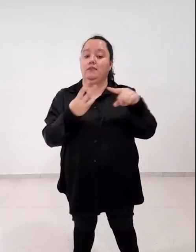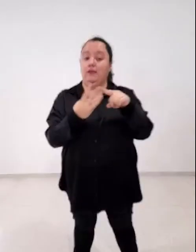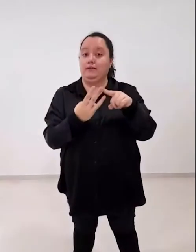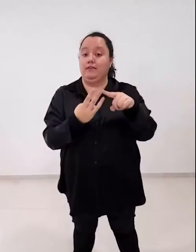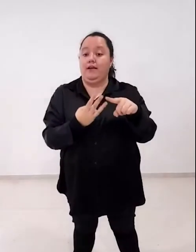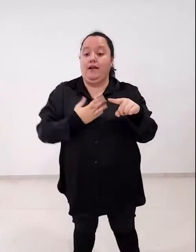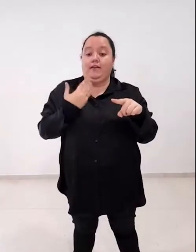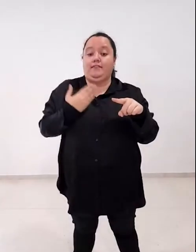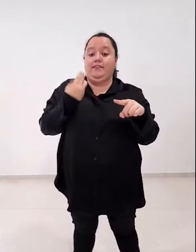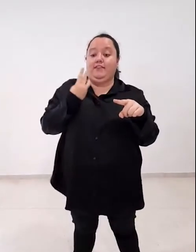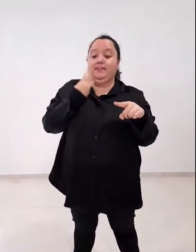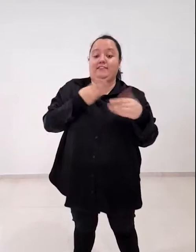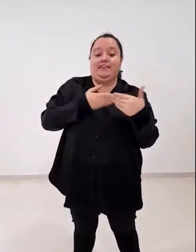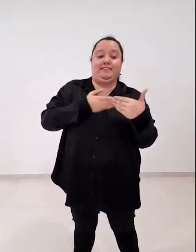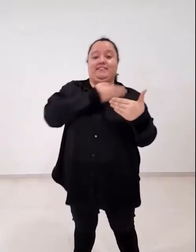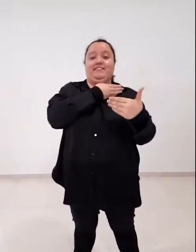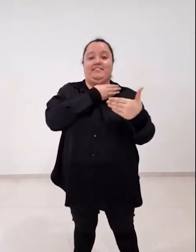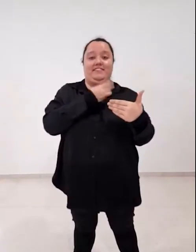edad